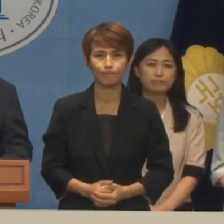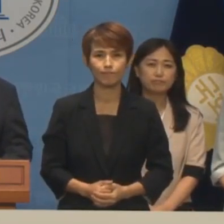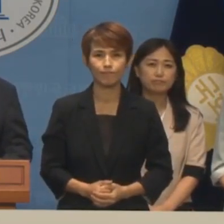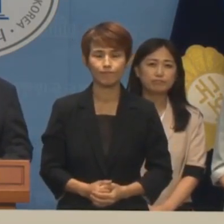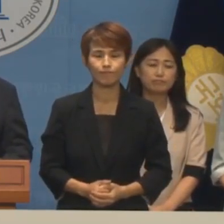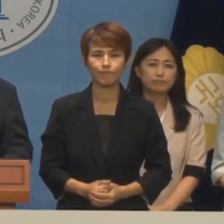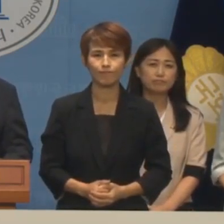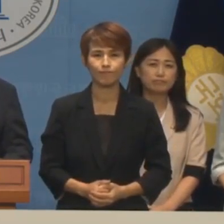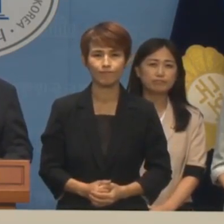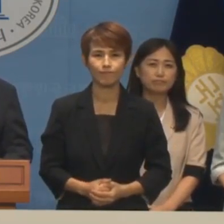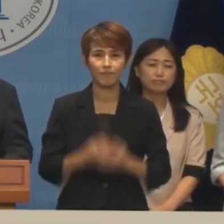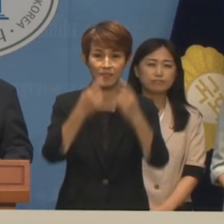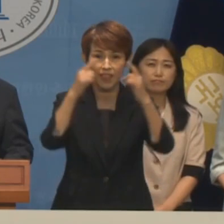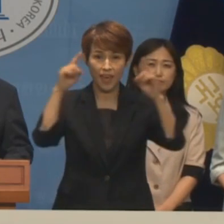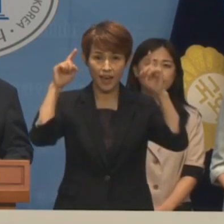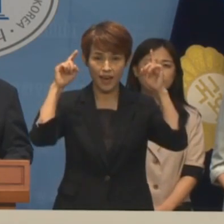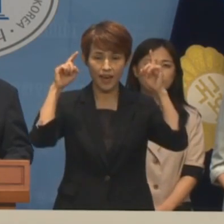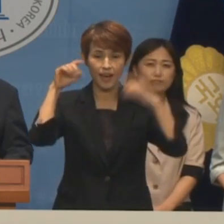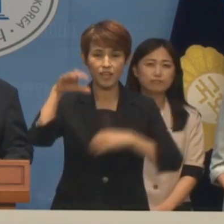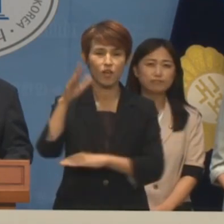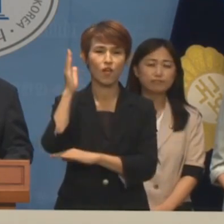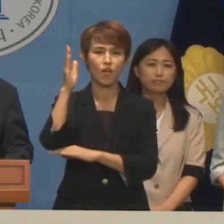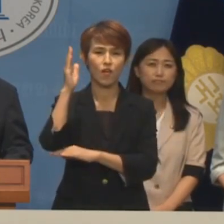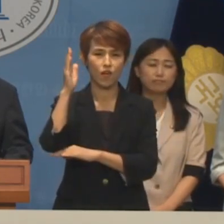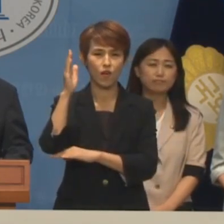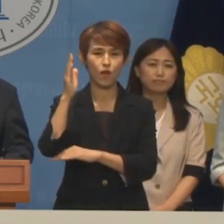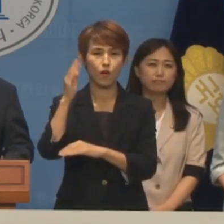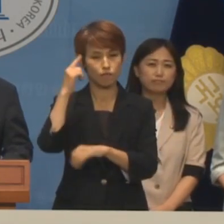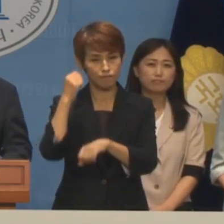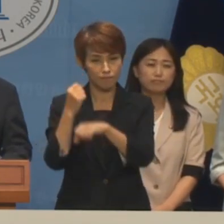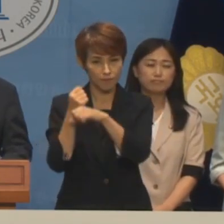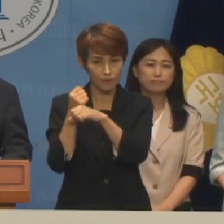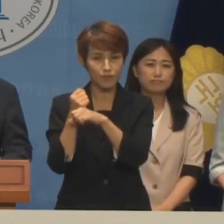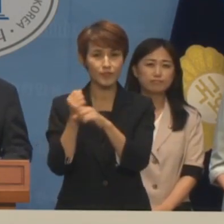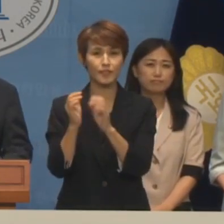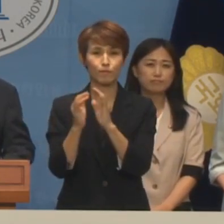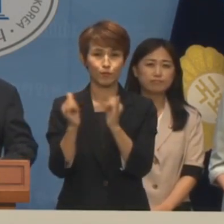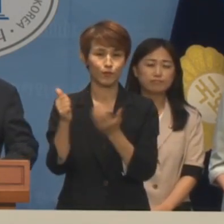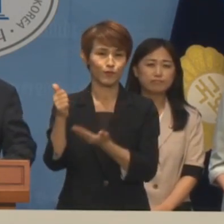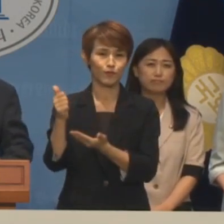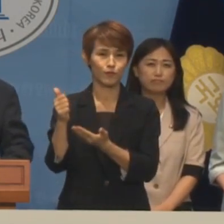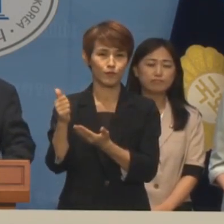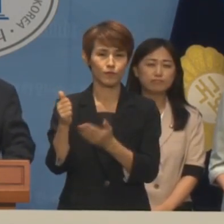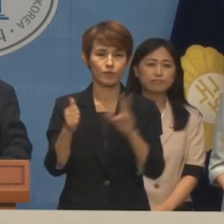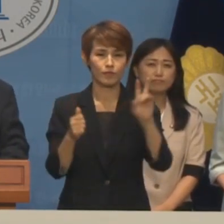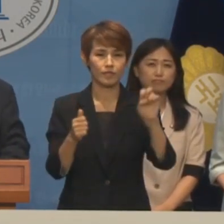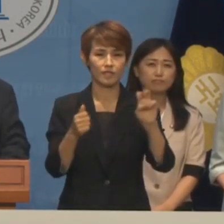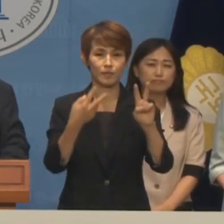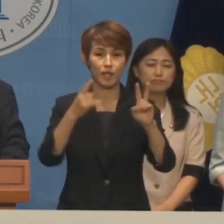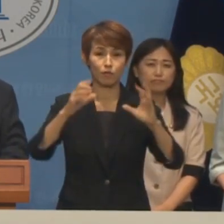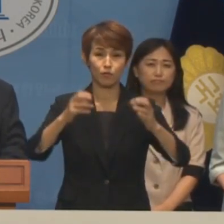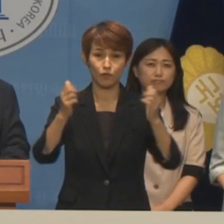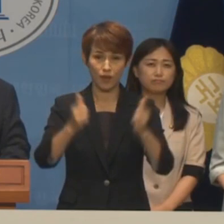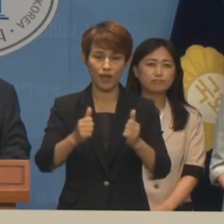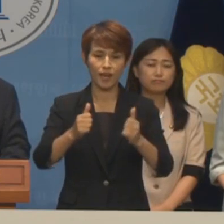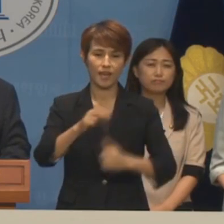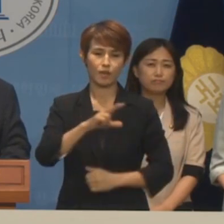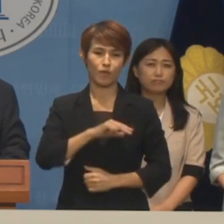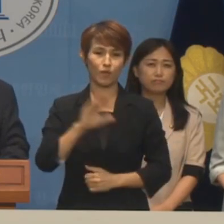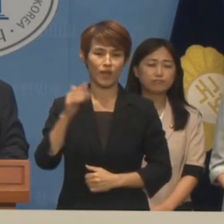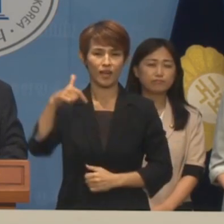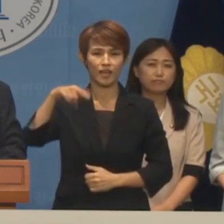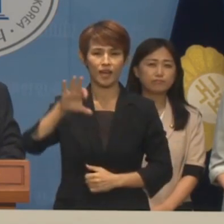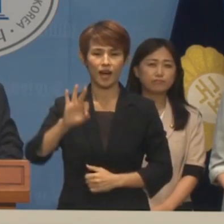저희들 같은 대학에서의 강의를 하고 학자이신 그리고 이번 22대 국회에 입성하신